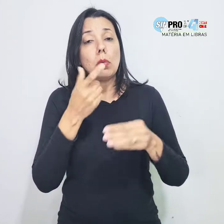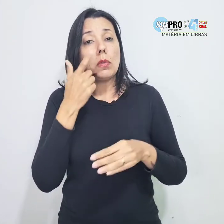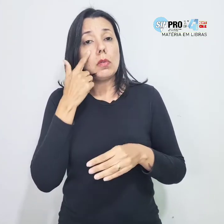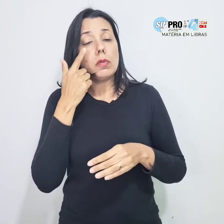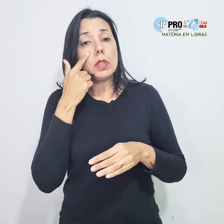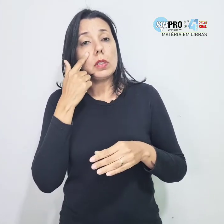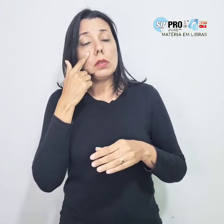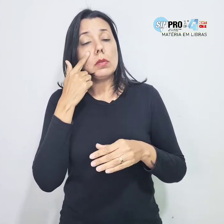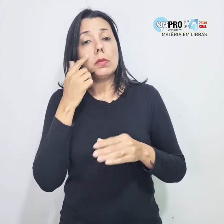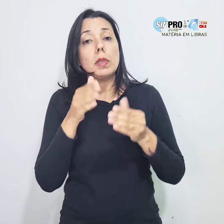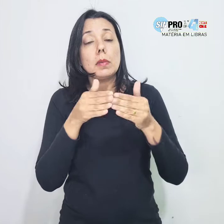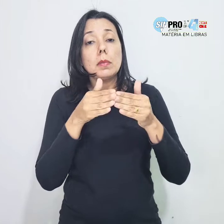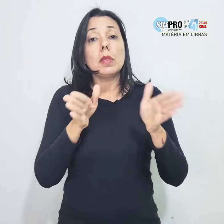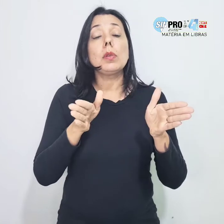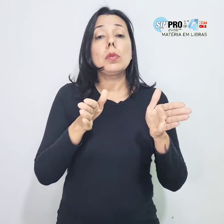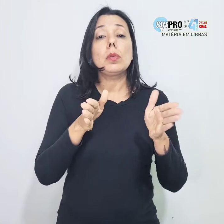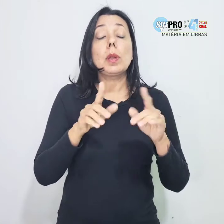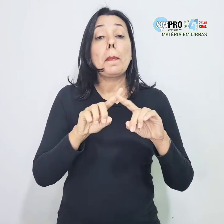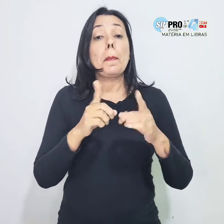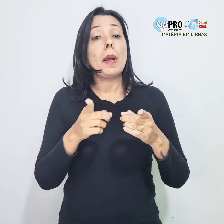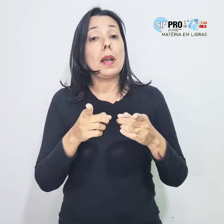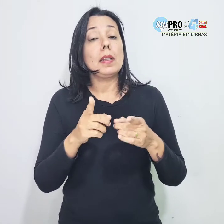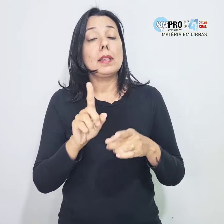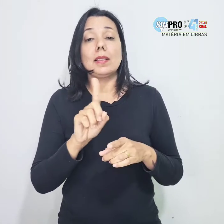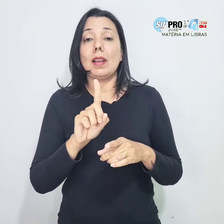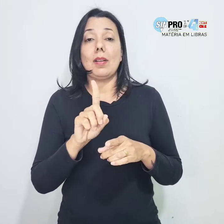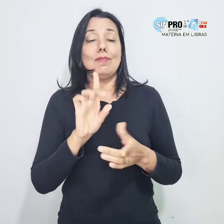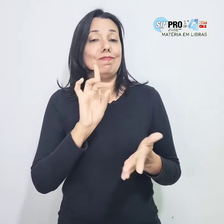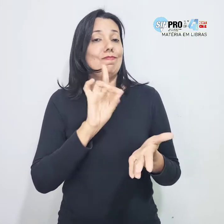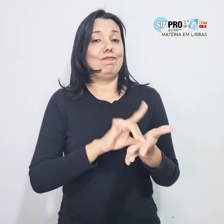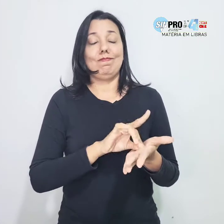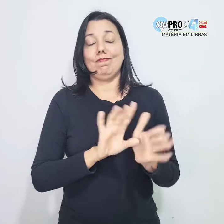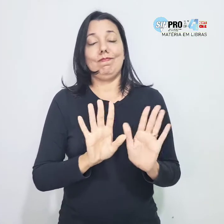para a reabertura, mas isso ainda não foi confirmado.